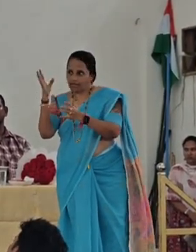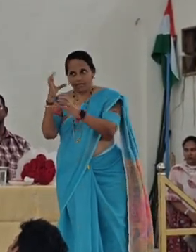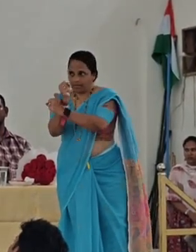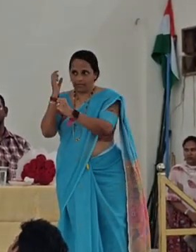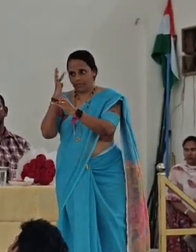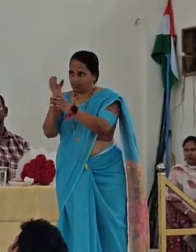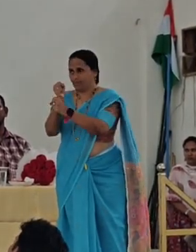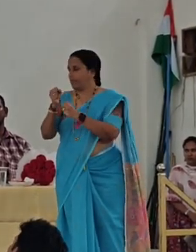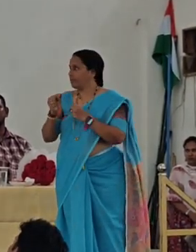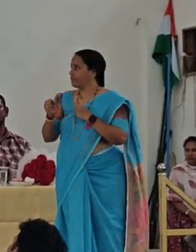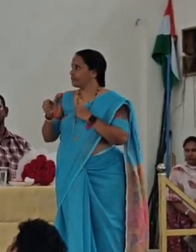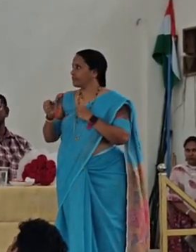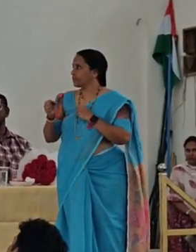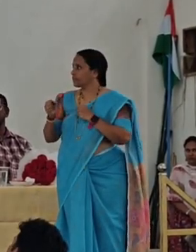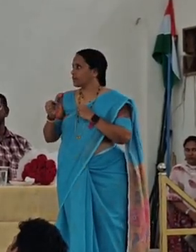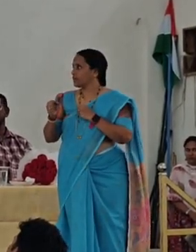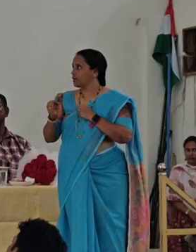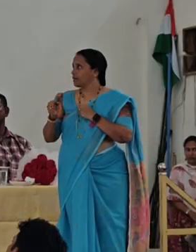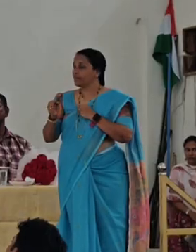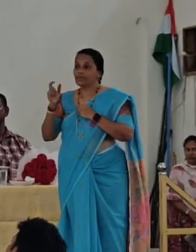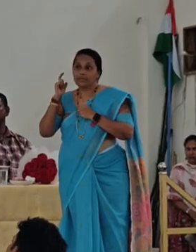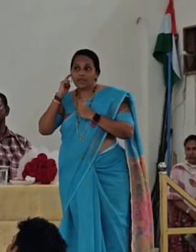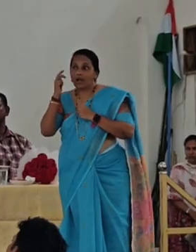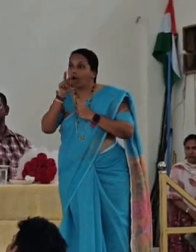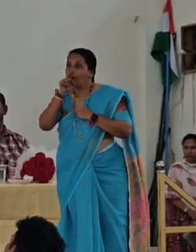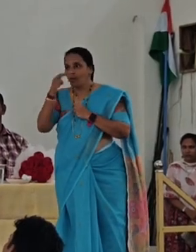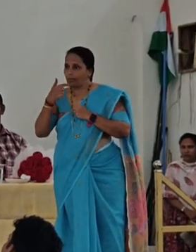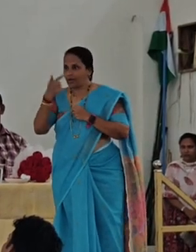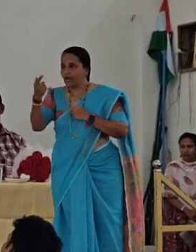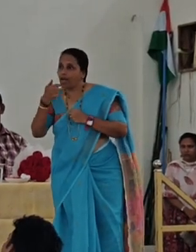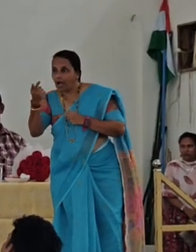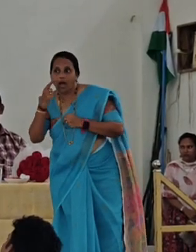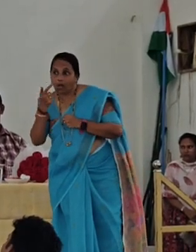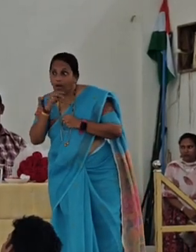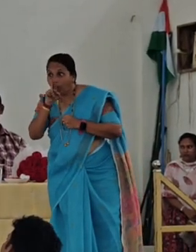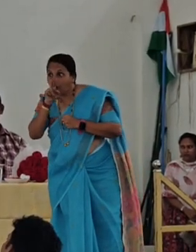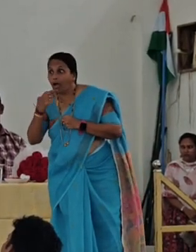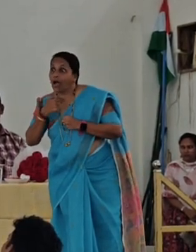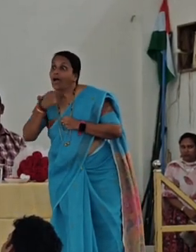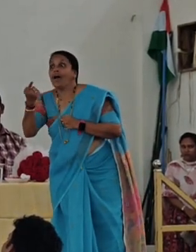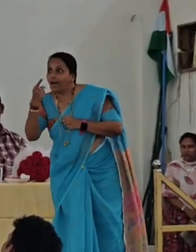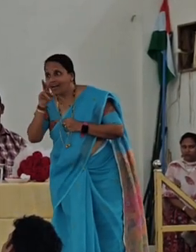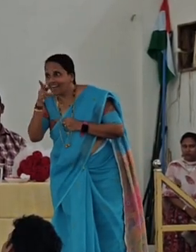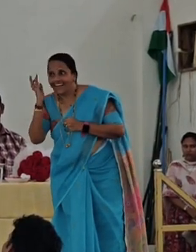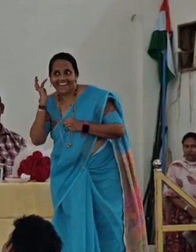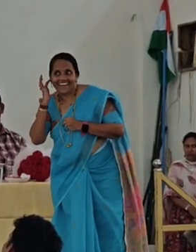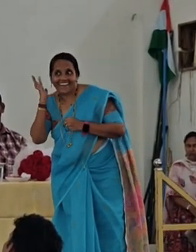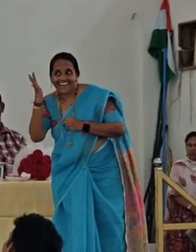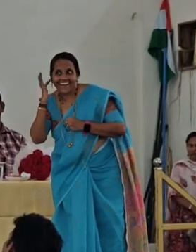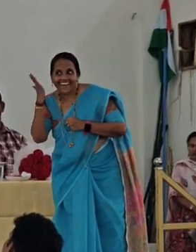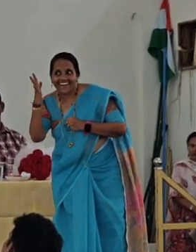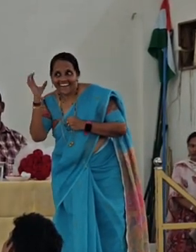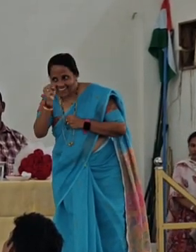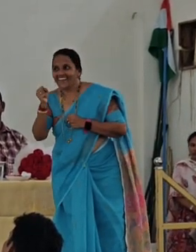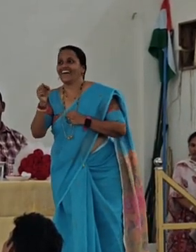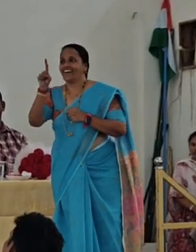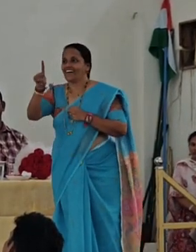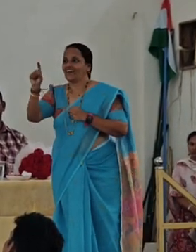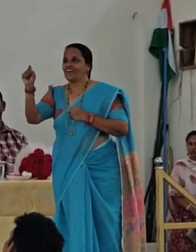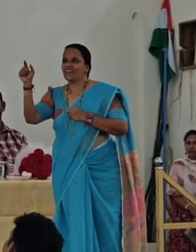ఎందువలన నోట్లెస్ సౌండ్స్ కాకలేకుండా అదే మనము అర్లీ ఇంటర్వెన్షన్